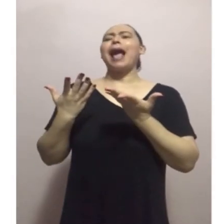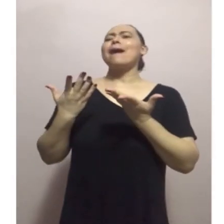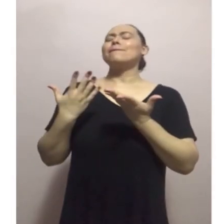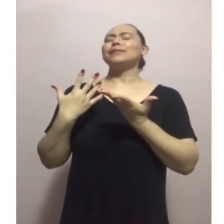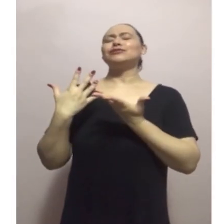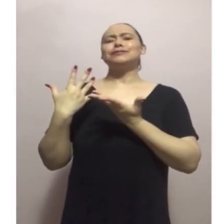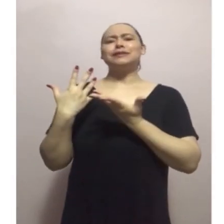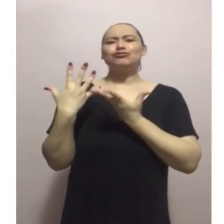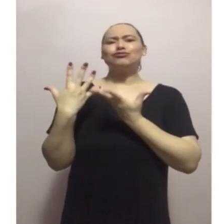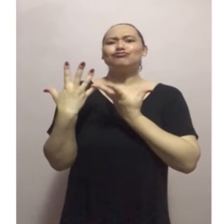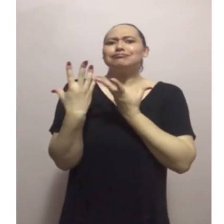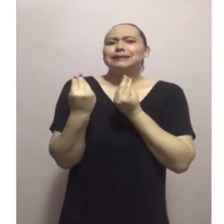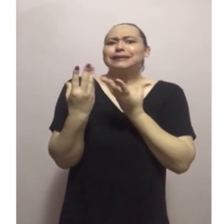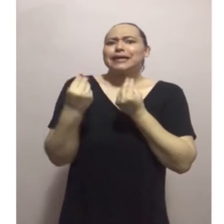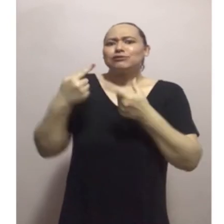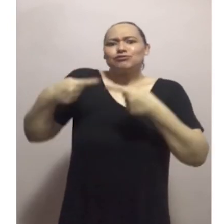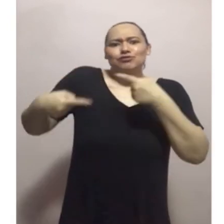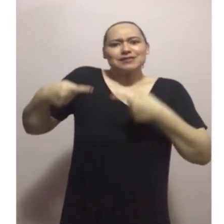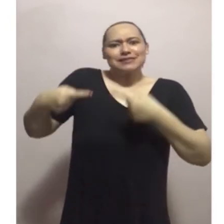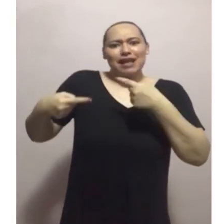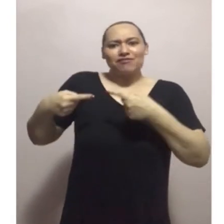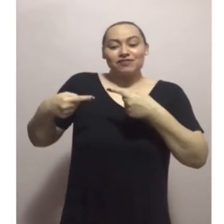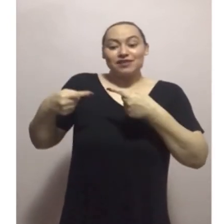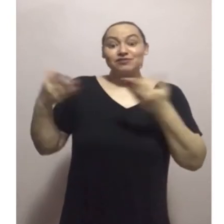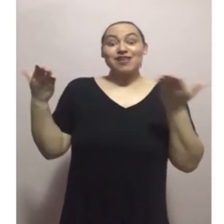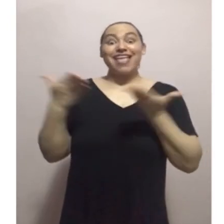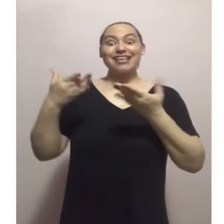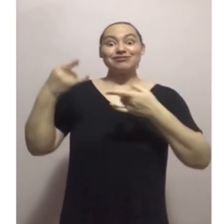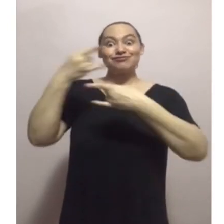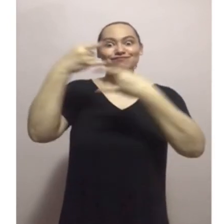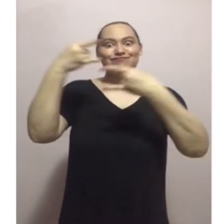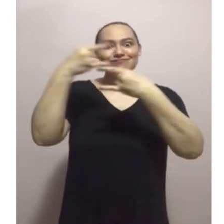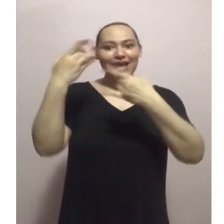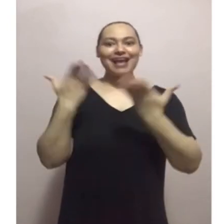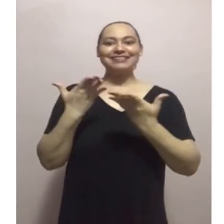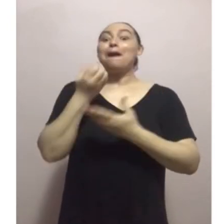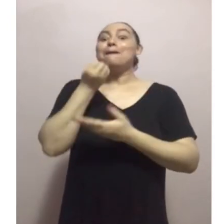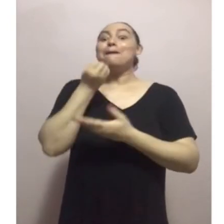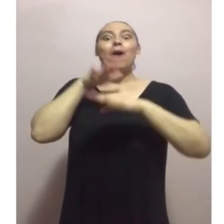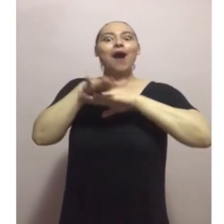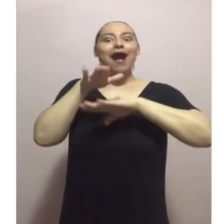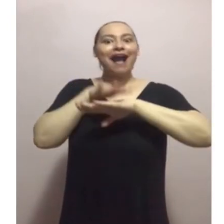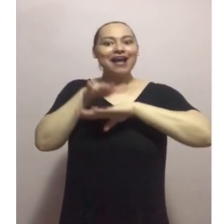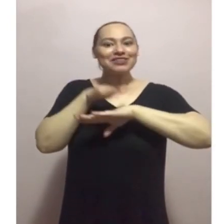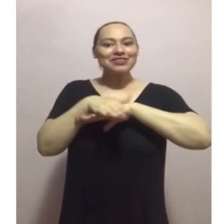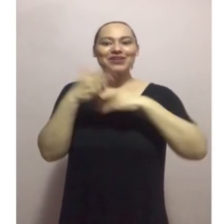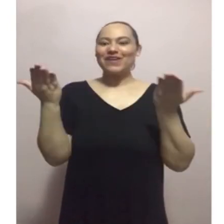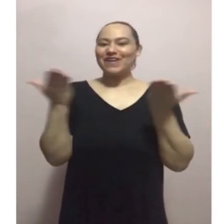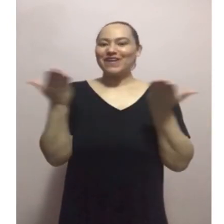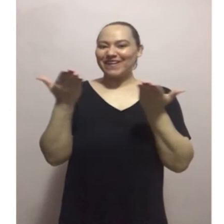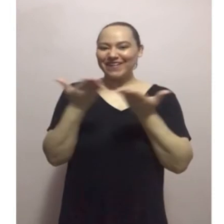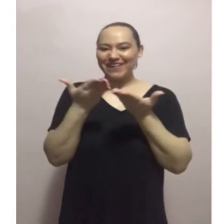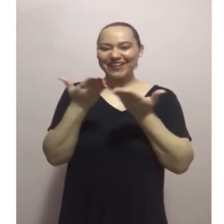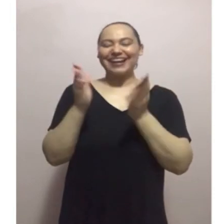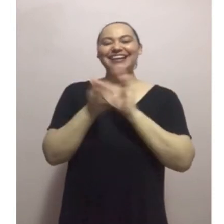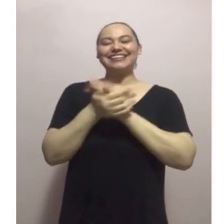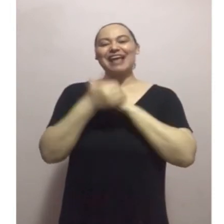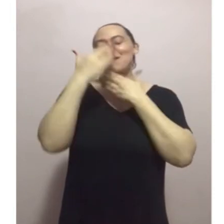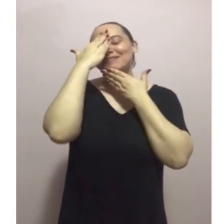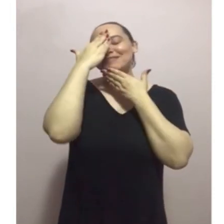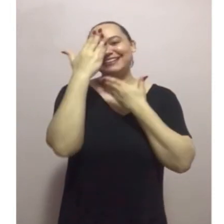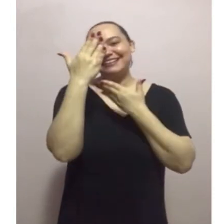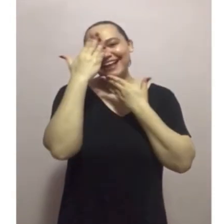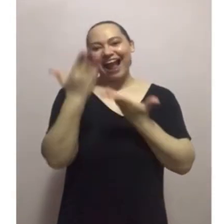tantos desafios que a gente está vivendo, esse para mim é um deles. Boa noite, André Cortez, querido,